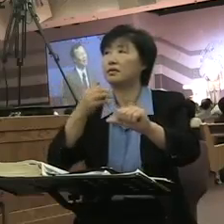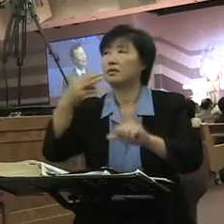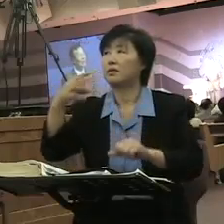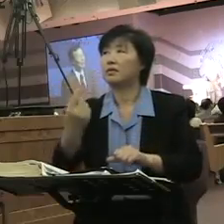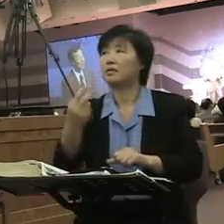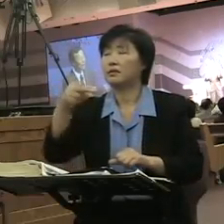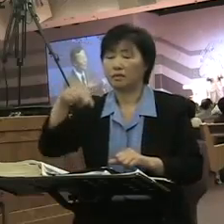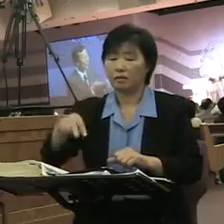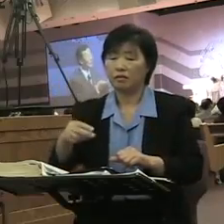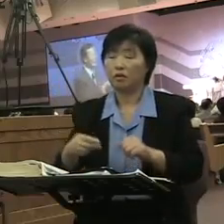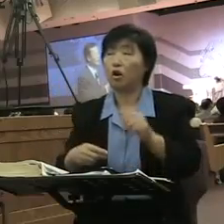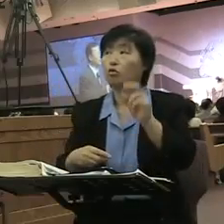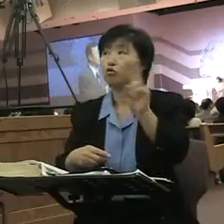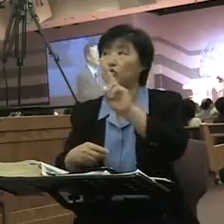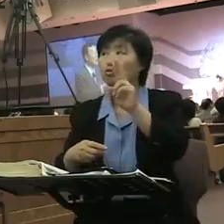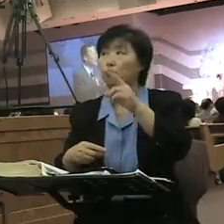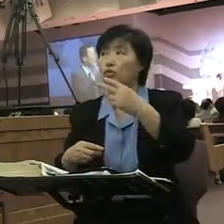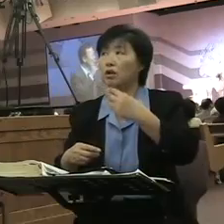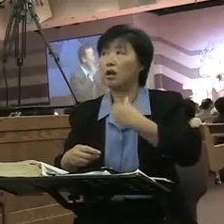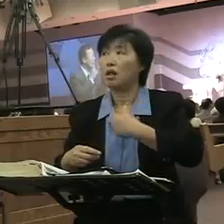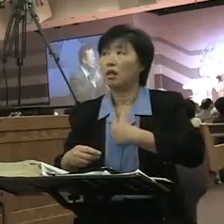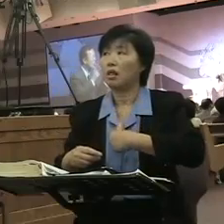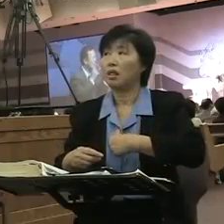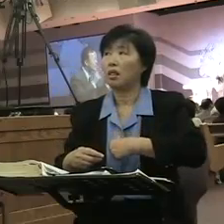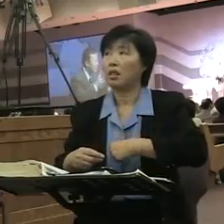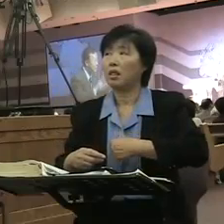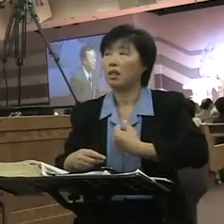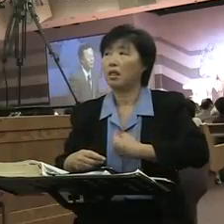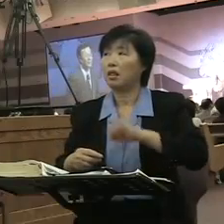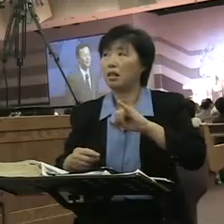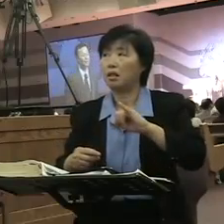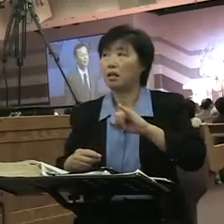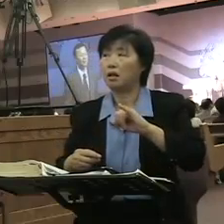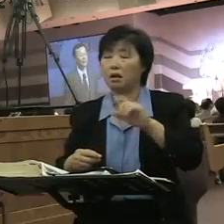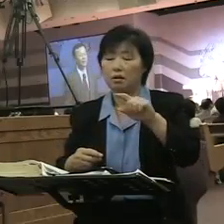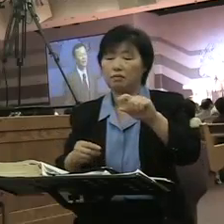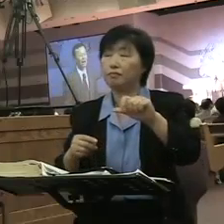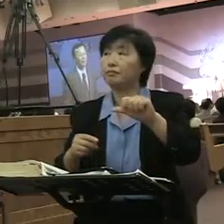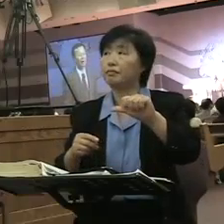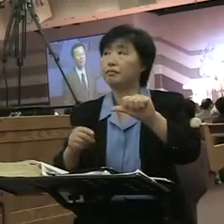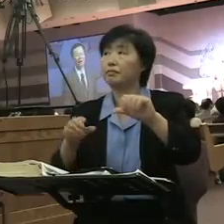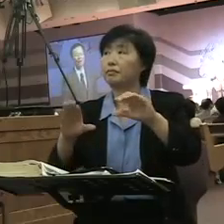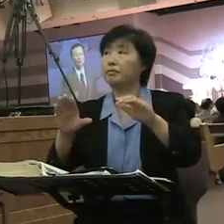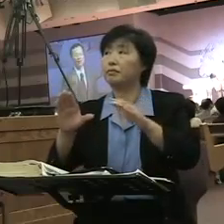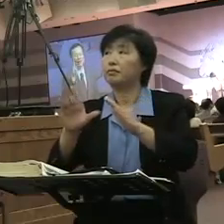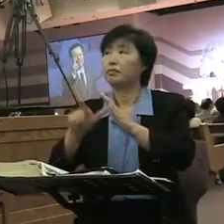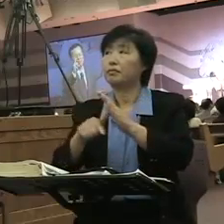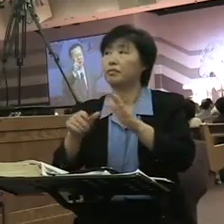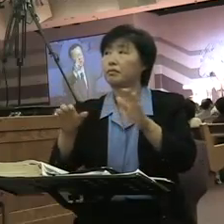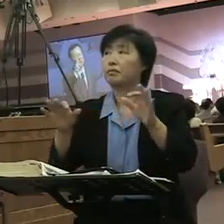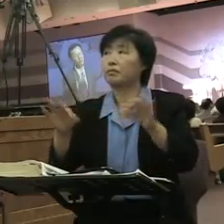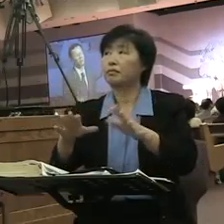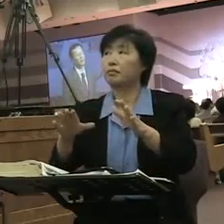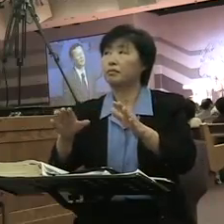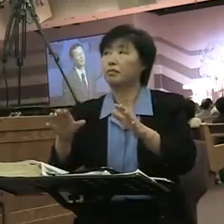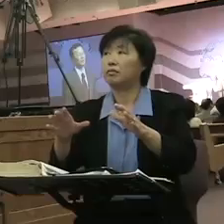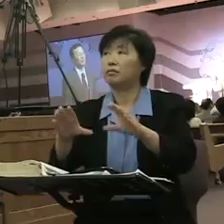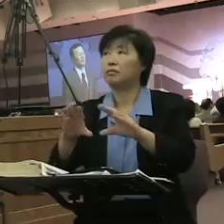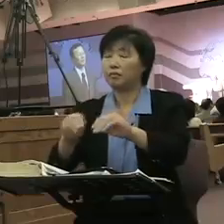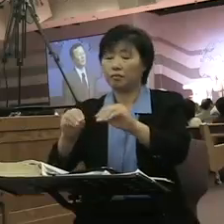듣고 나간 것은 3명까지 내려갔어요. 근데 그걸 한순간에 스탑해버립니다. 아브라함의 마음속에 한 명도